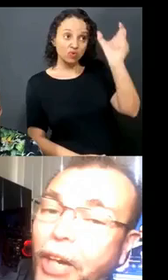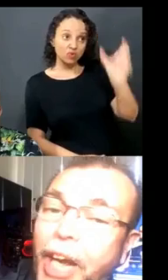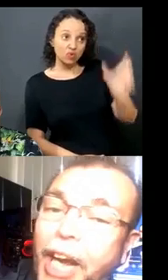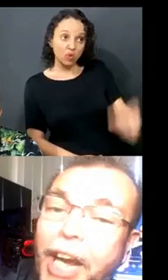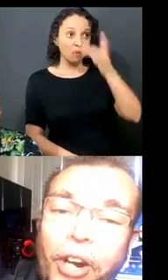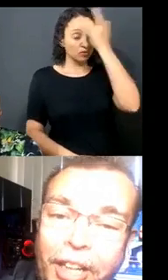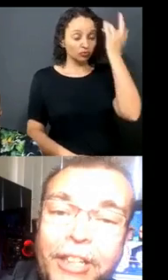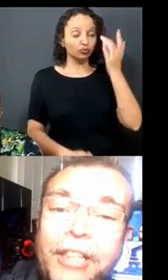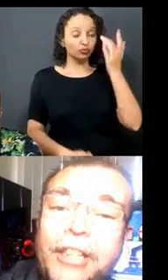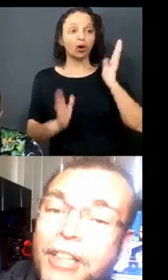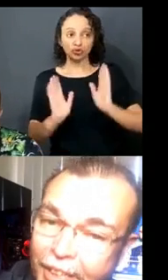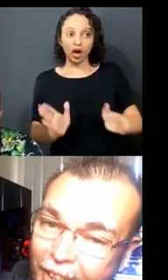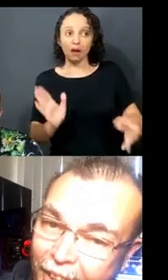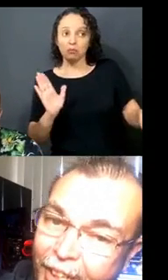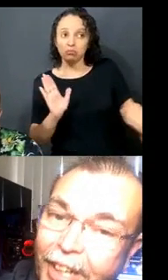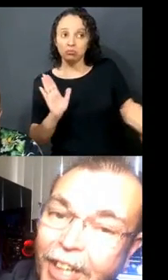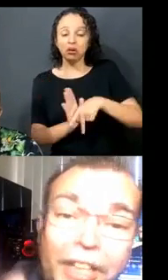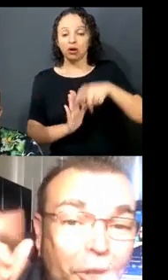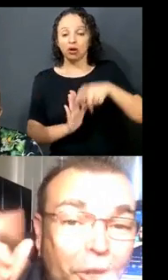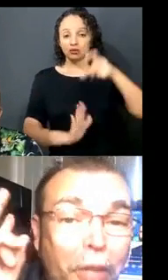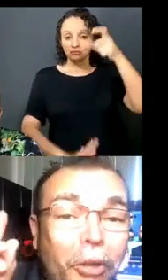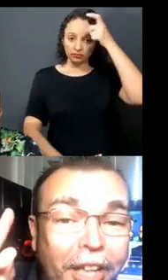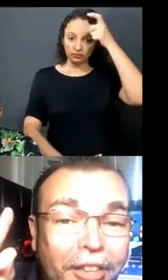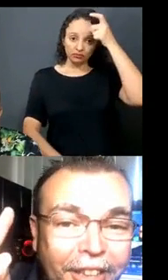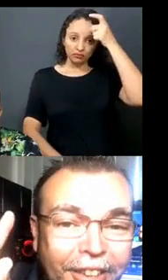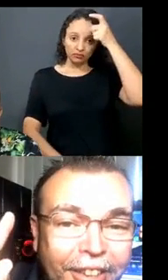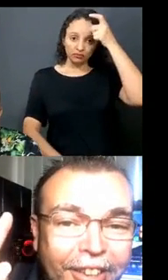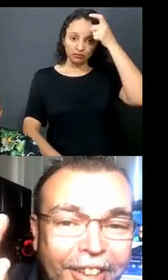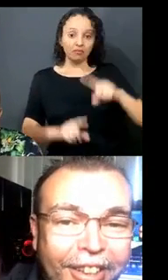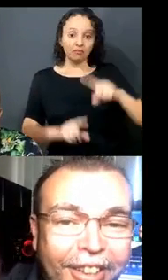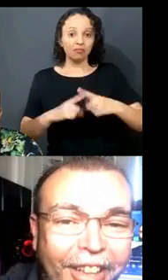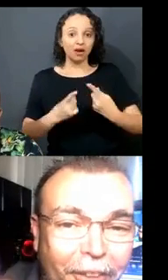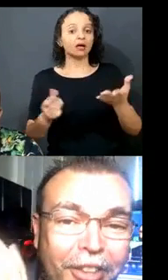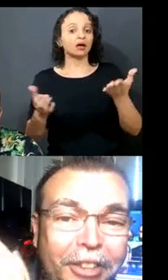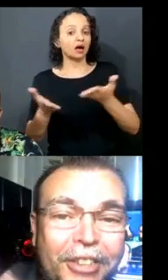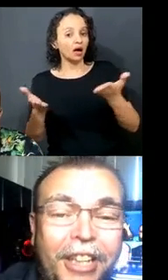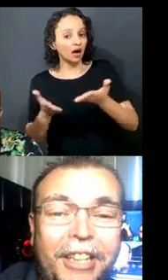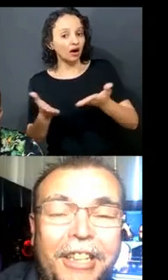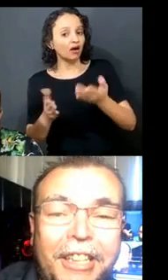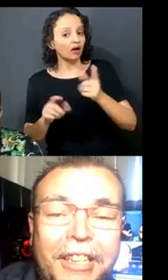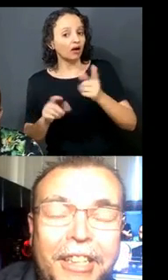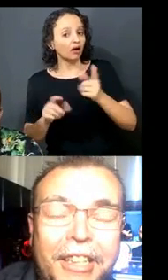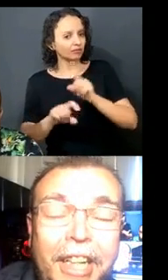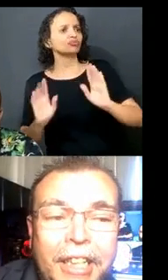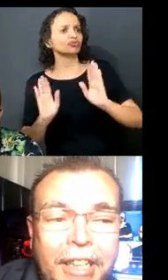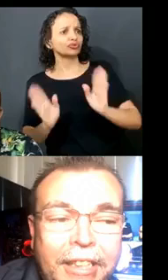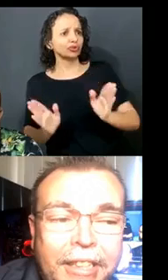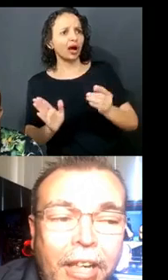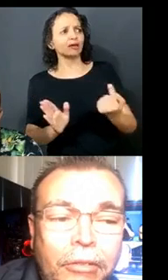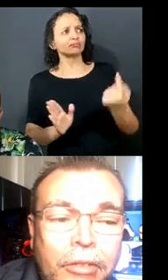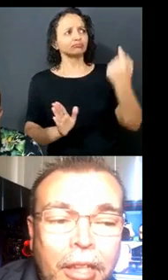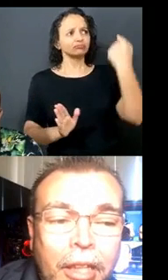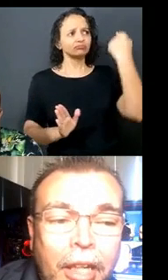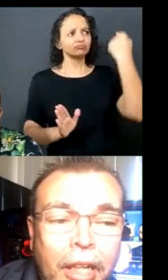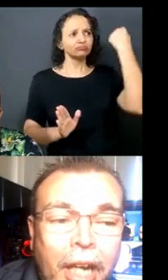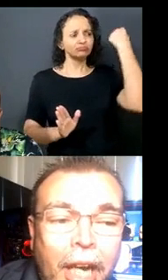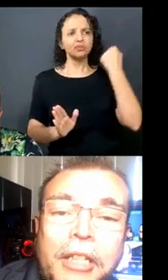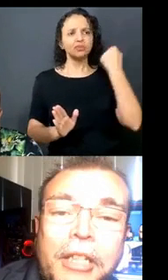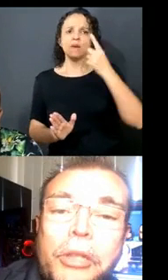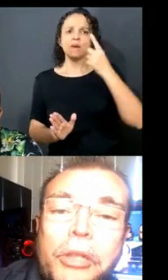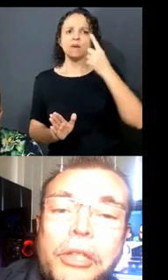começa a explicar para os Tessalonicenses, não é agora. Há 2000 anos, hein? Ele falou isso, né?